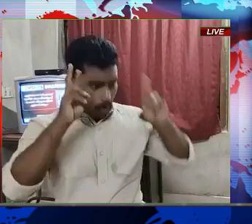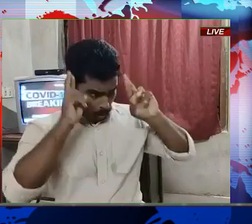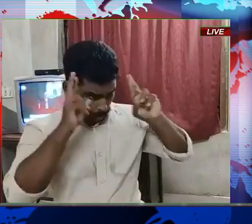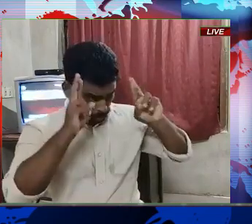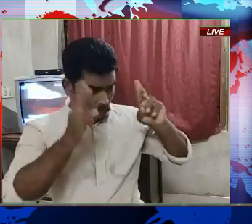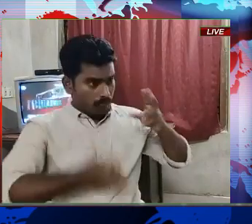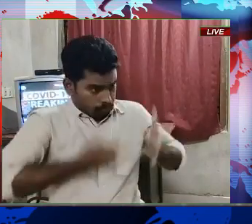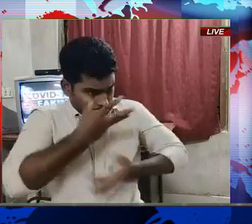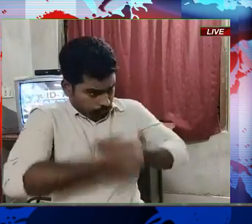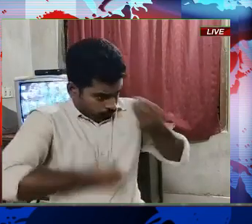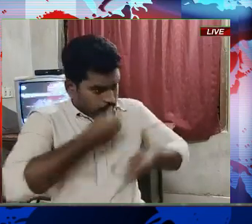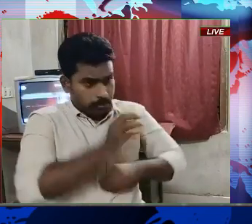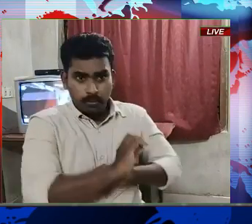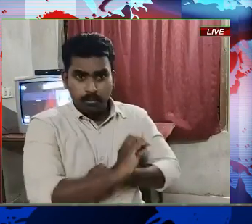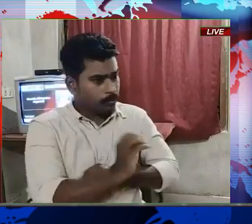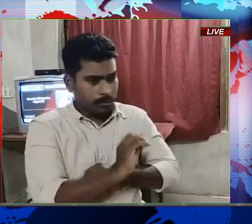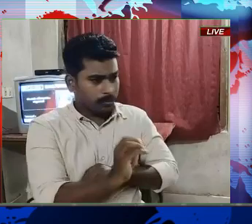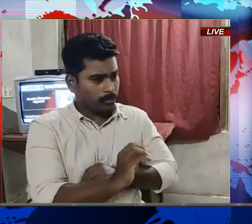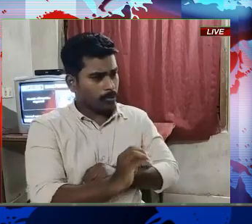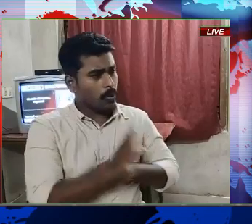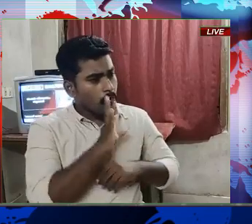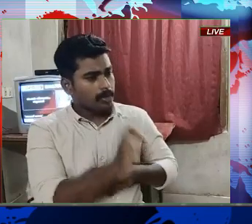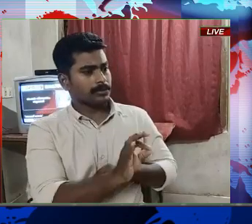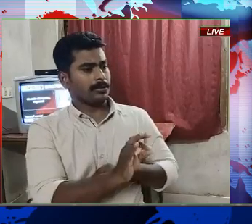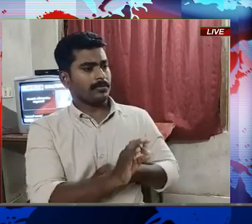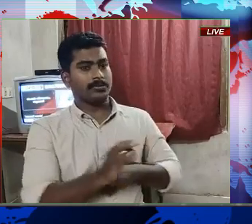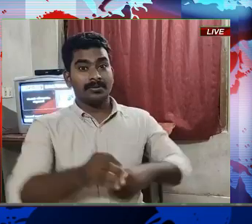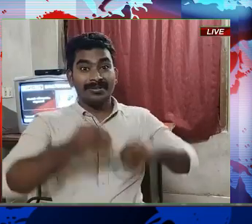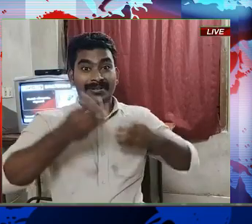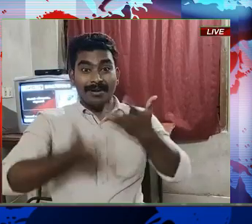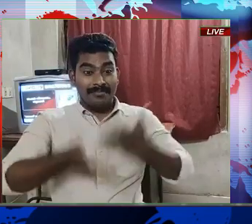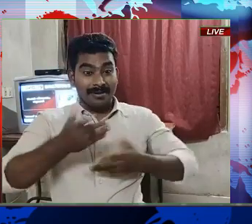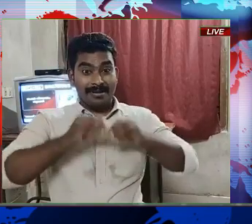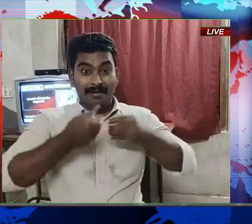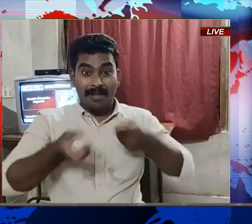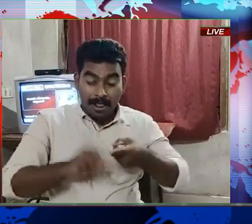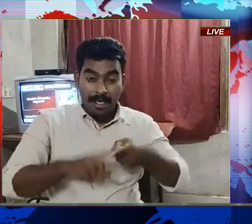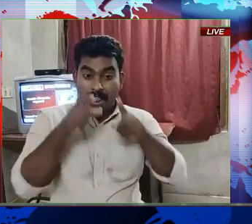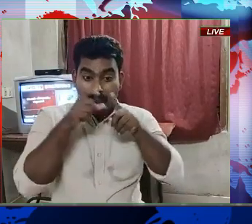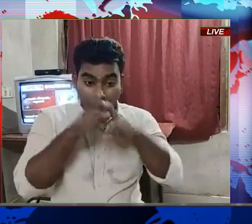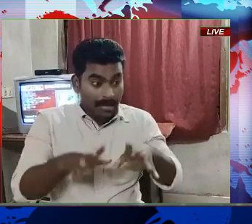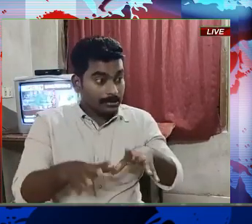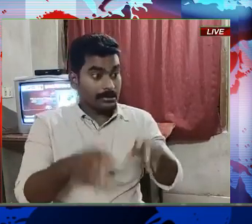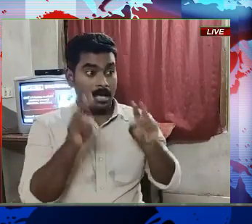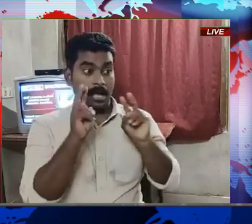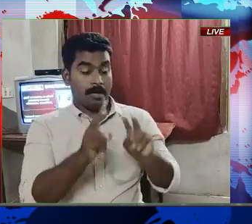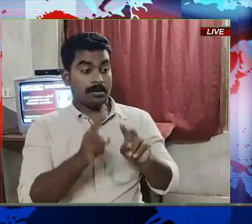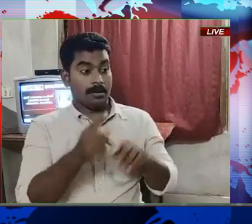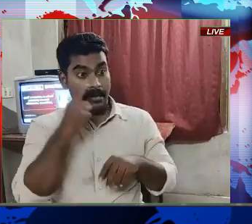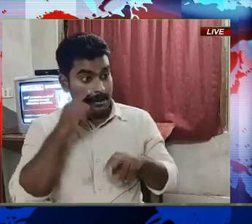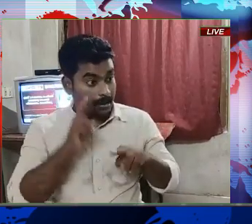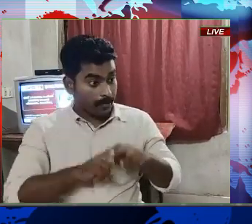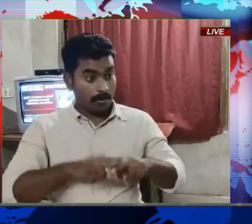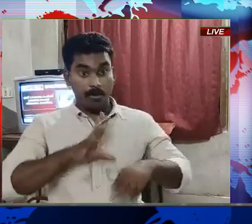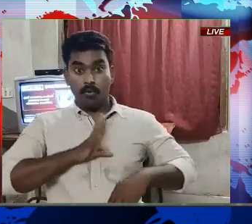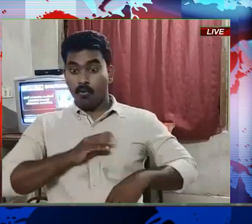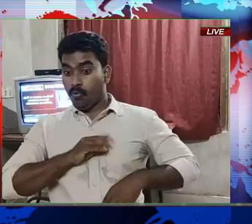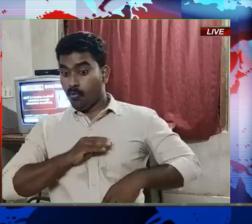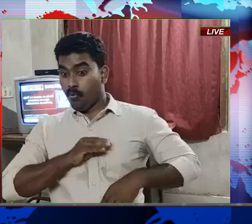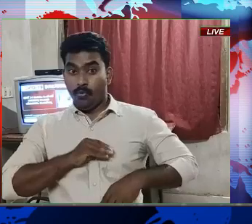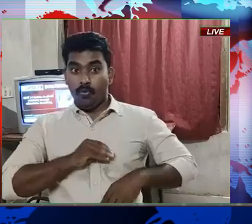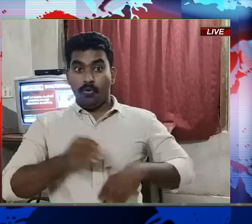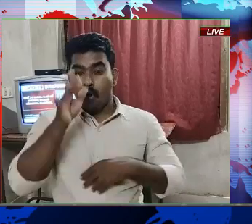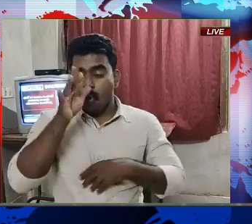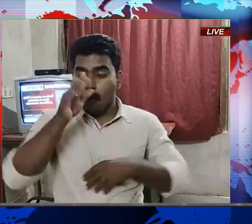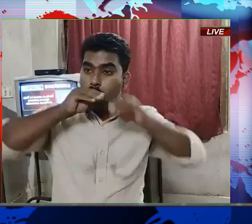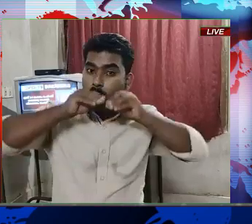പൂർണ്ണമായും മദ്യാസക്തിയിൽ നിന്ന് മുക്തനാക്കുക. ഇതാണ് ഇപ്പോൾ ചെയ്യേണ്ട കാര്യം. ഇതാണ് സർക്കാർ കാണുന്നത്. പക്ഷെ വീട്ടിലെത്തിക്കാനുള്ള